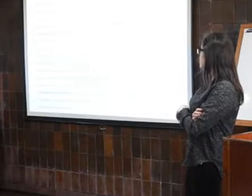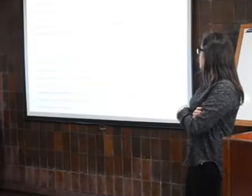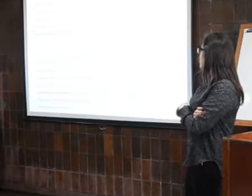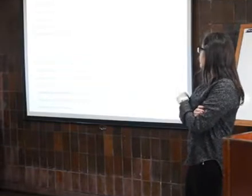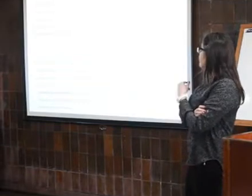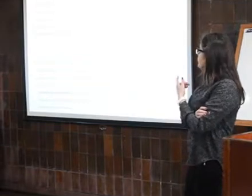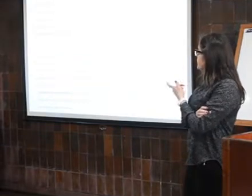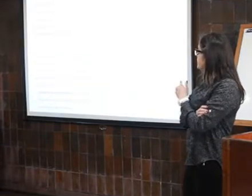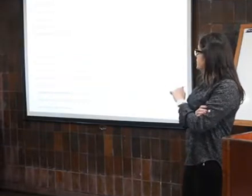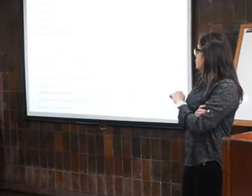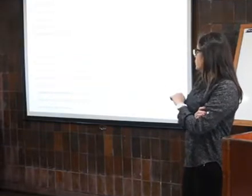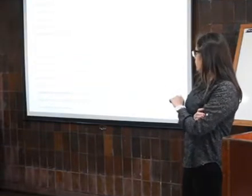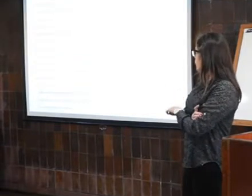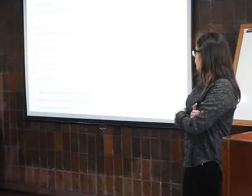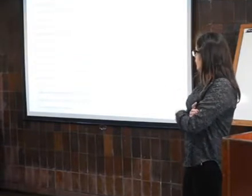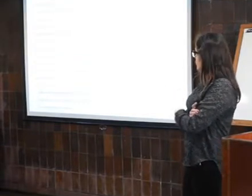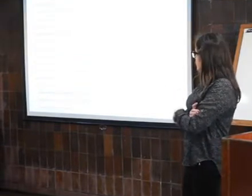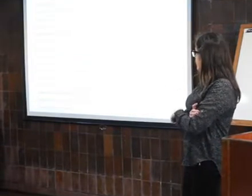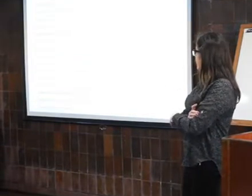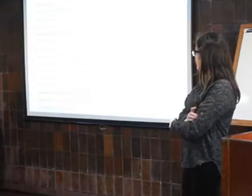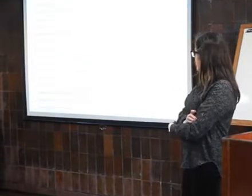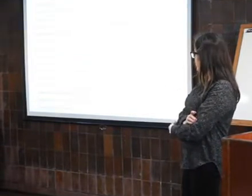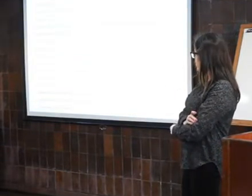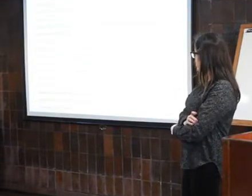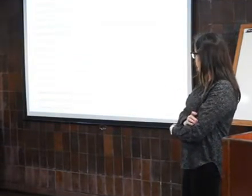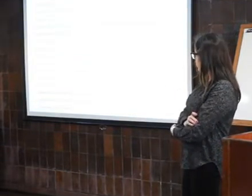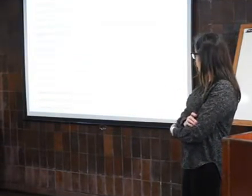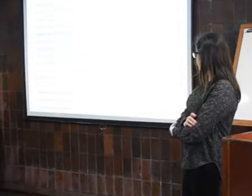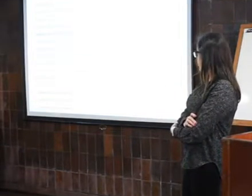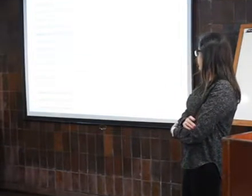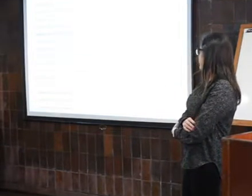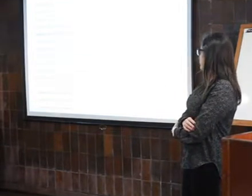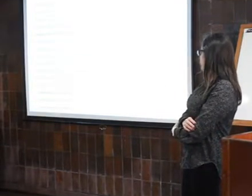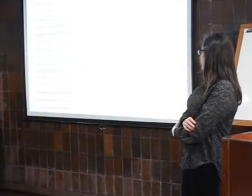financieras que podrían estar vinculadas a las legítimas